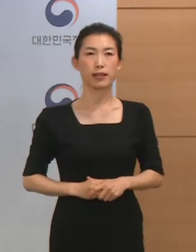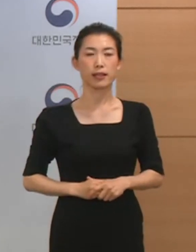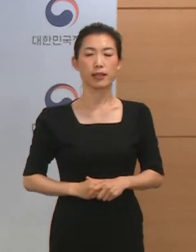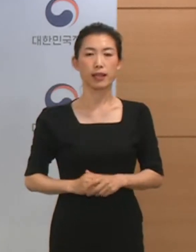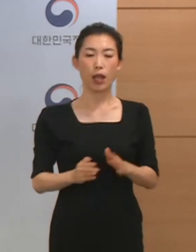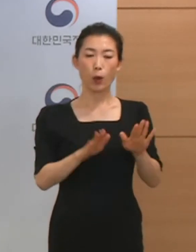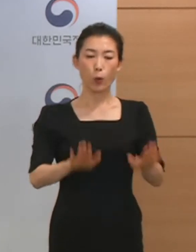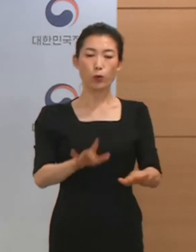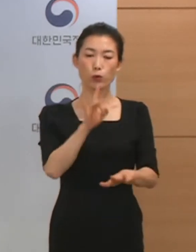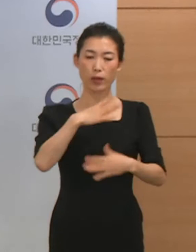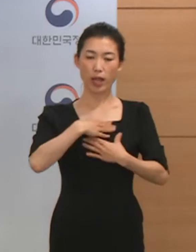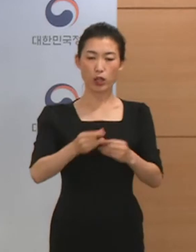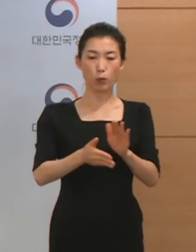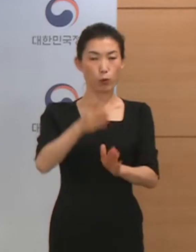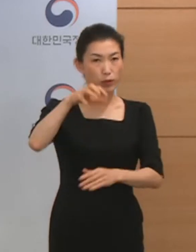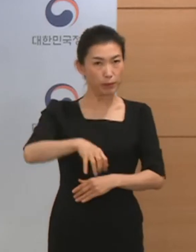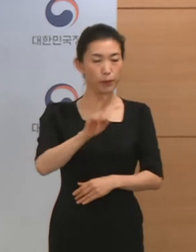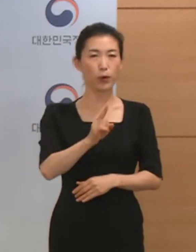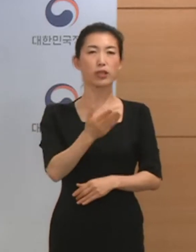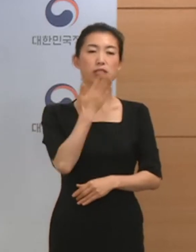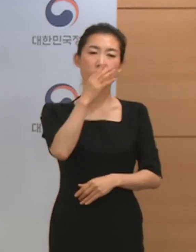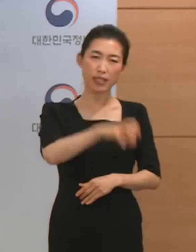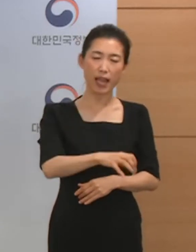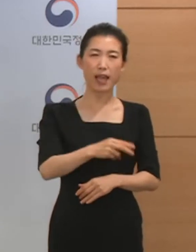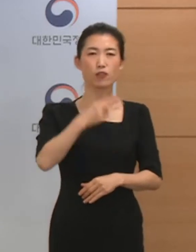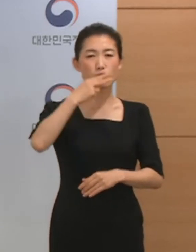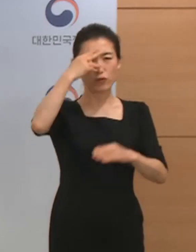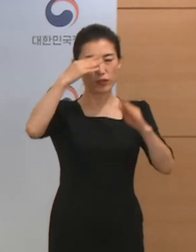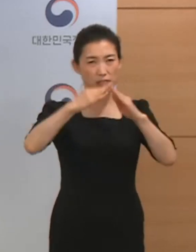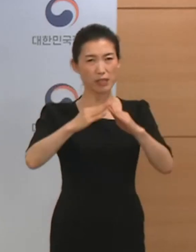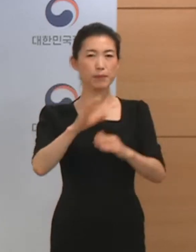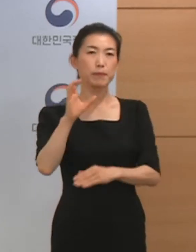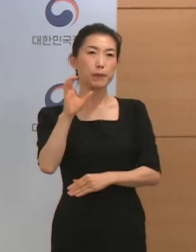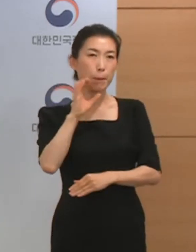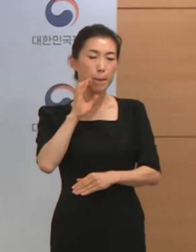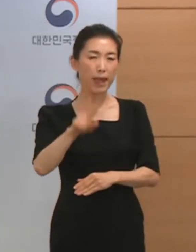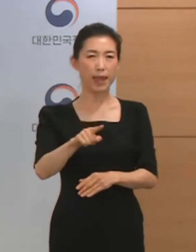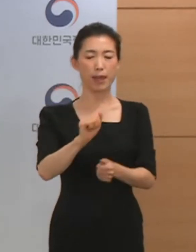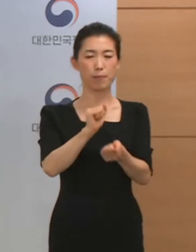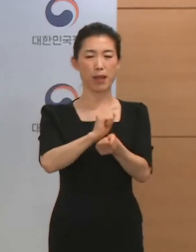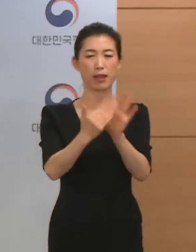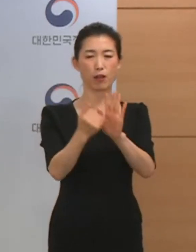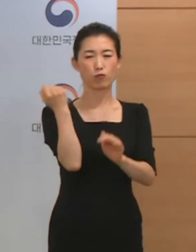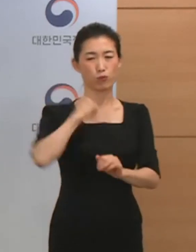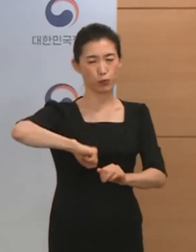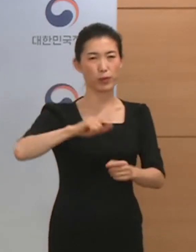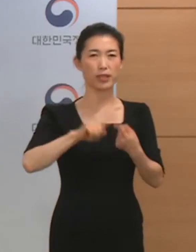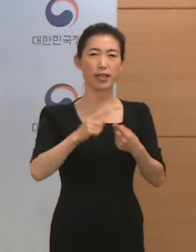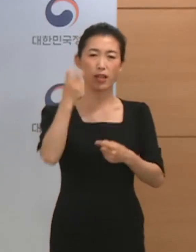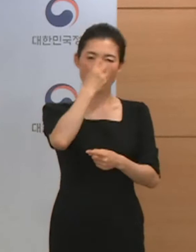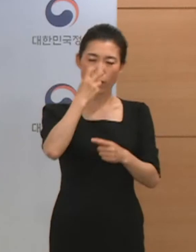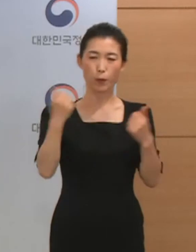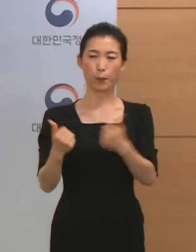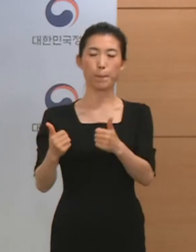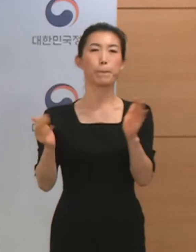오늘 중대본에서는 식당, 카페, 유흥시설의 방역관리 추진 현황에 대해서도 논의하였습니다.